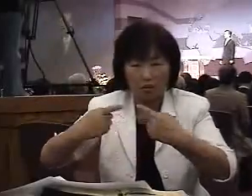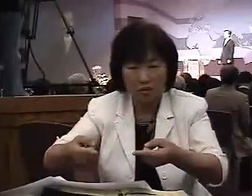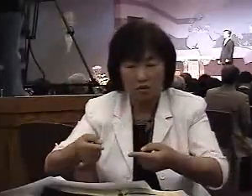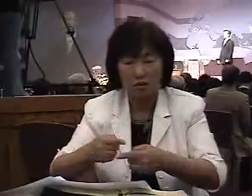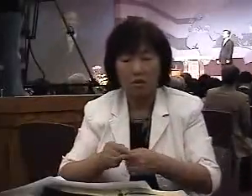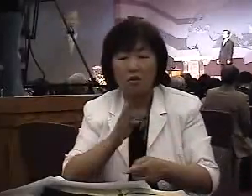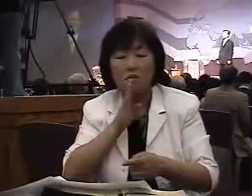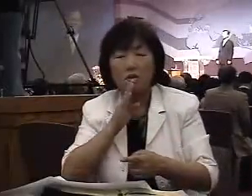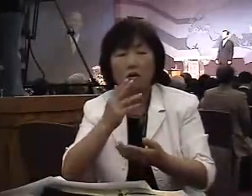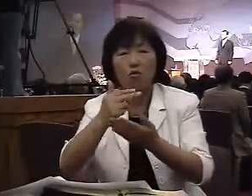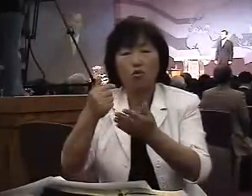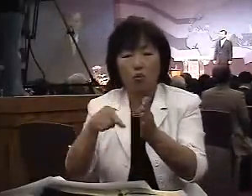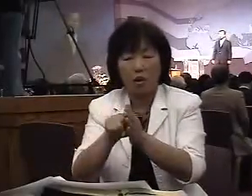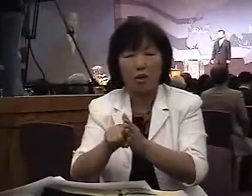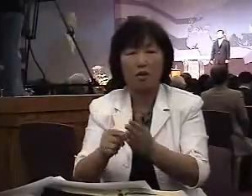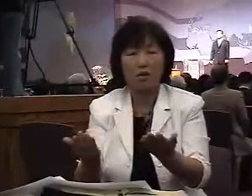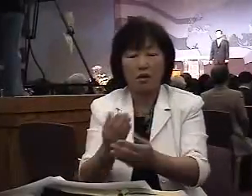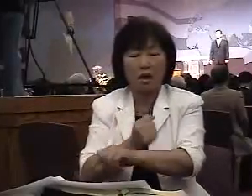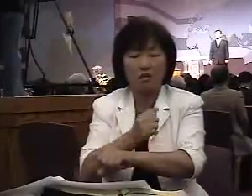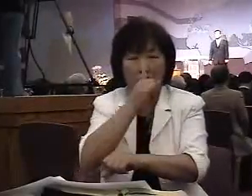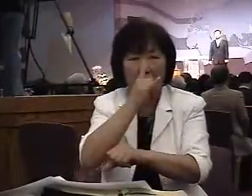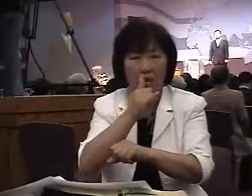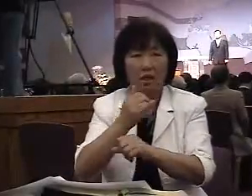수 있는 인재들을 키우는